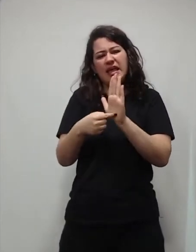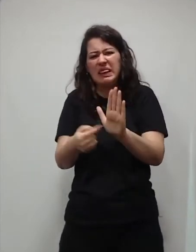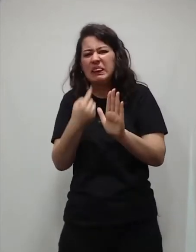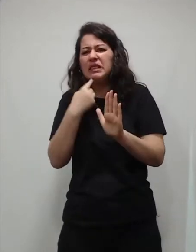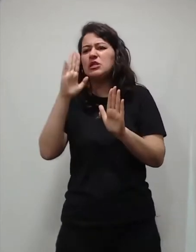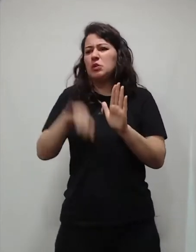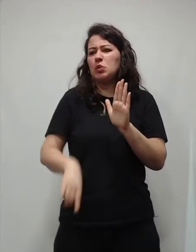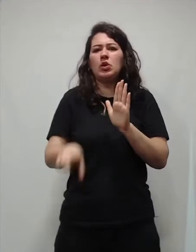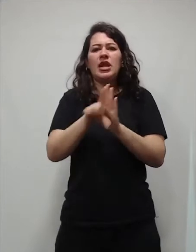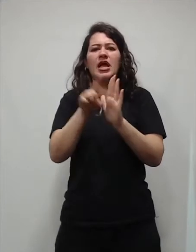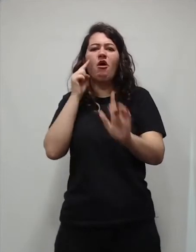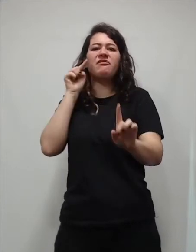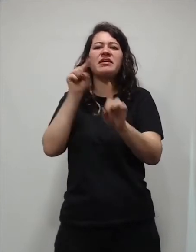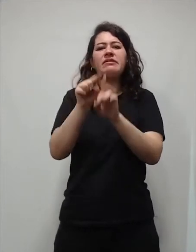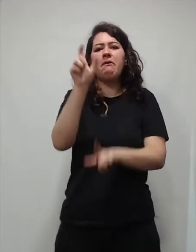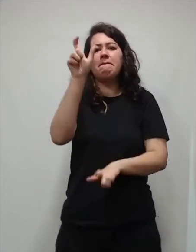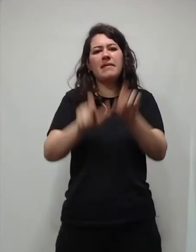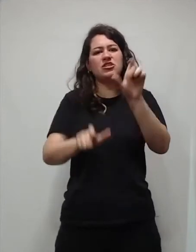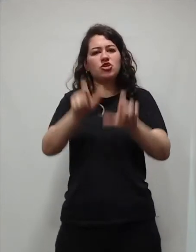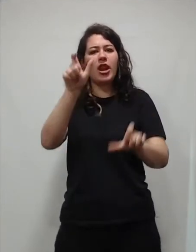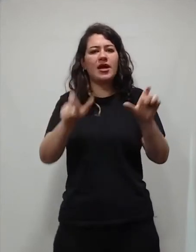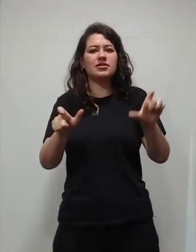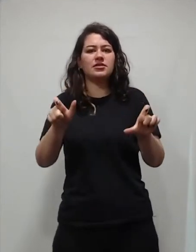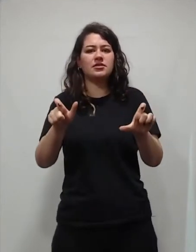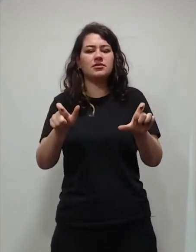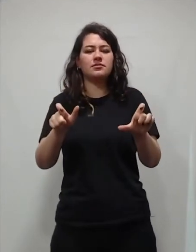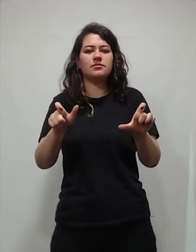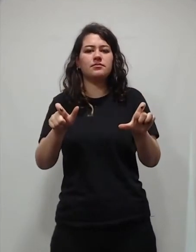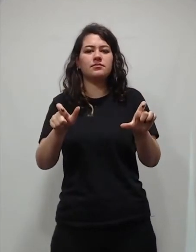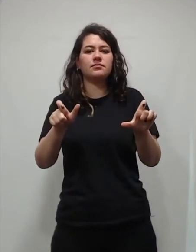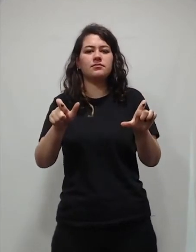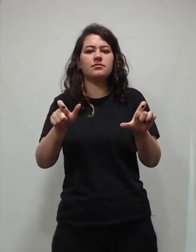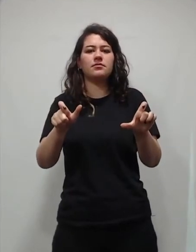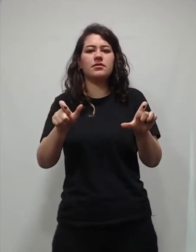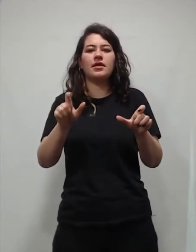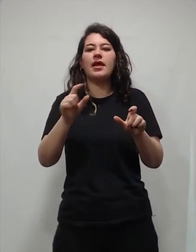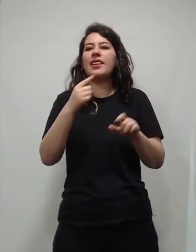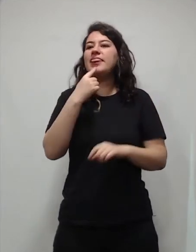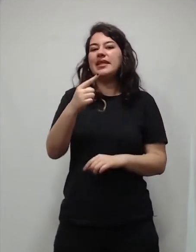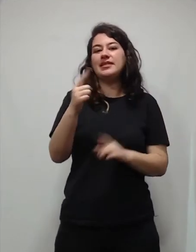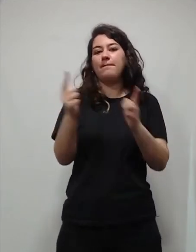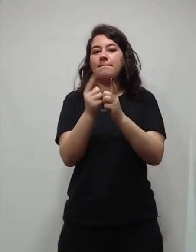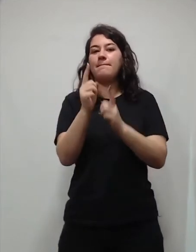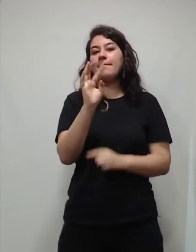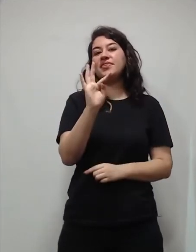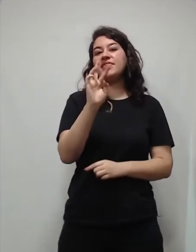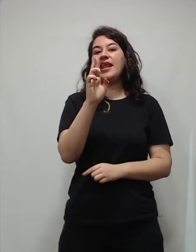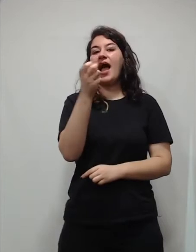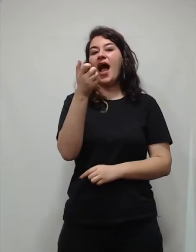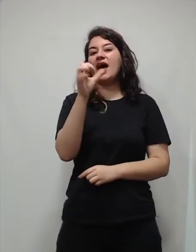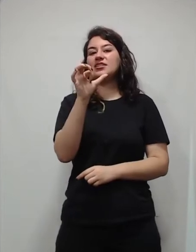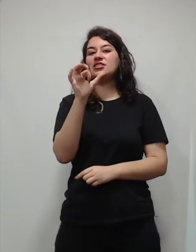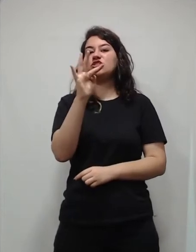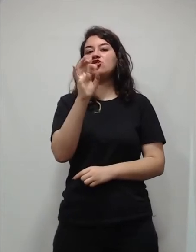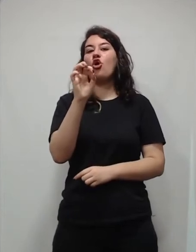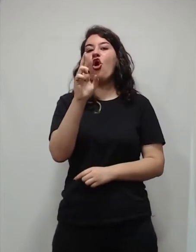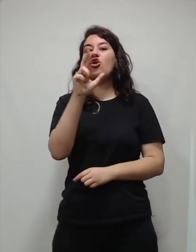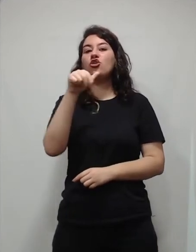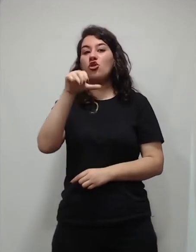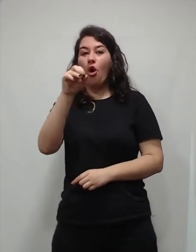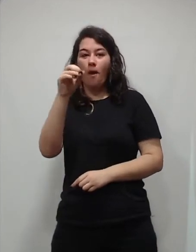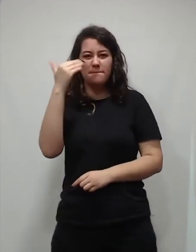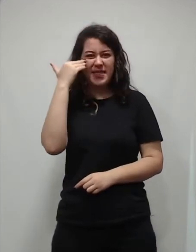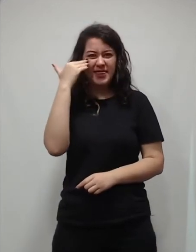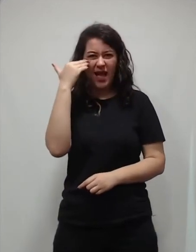es una ley dirigida a las personas con trastorno mental. Entonces, hasta que yo